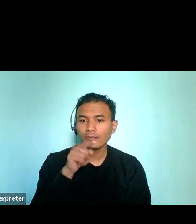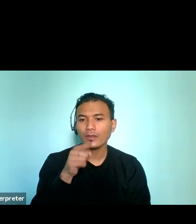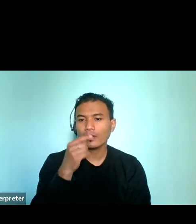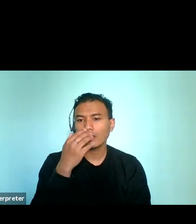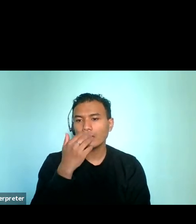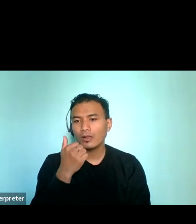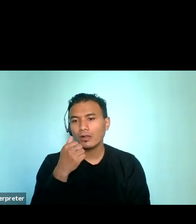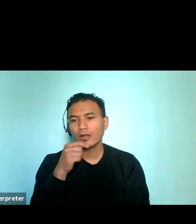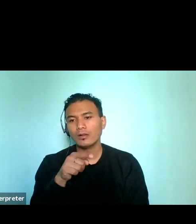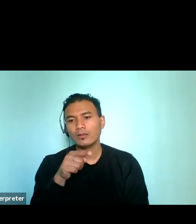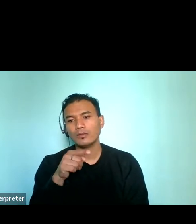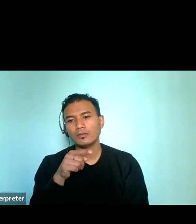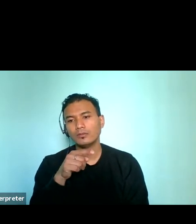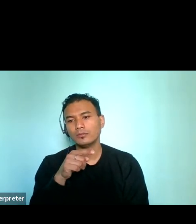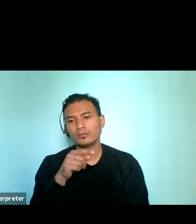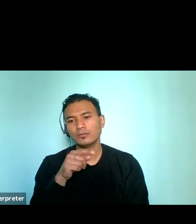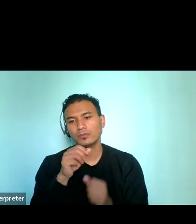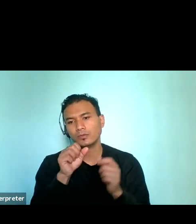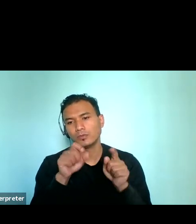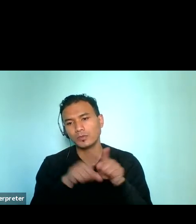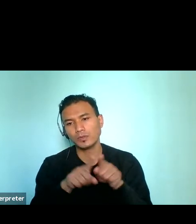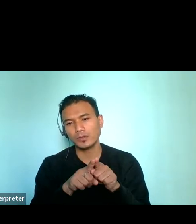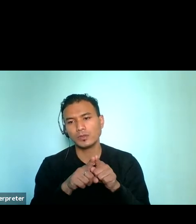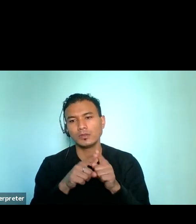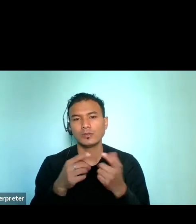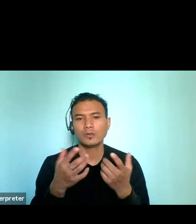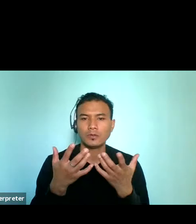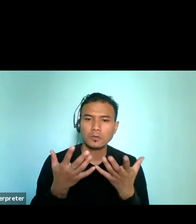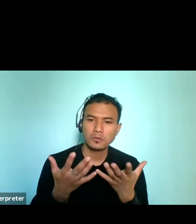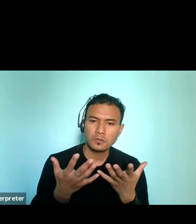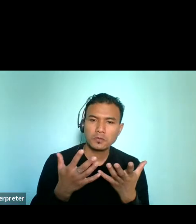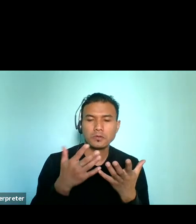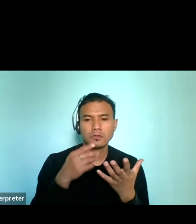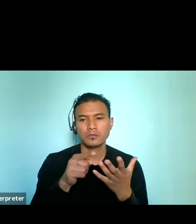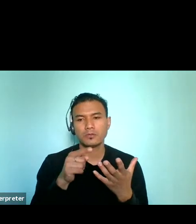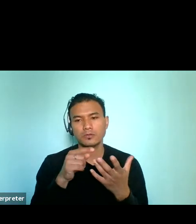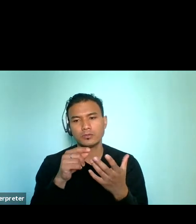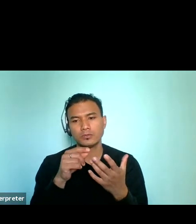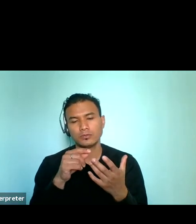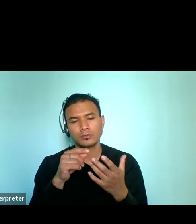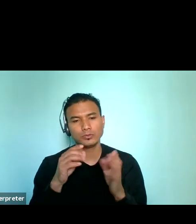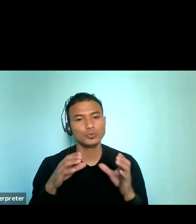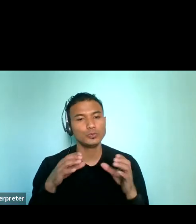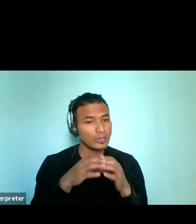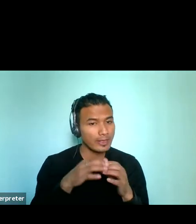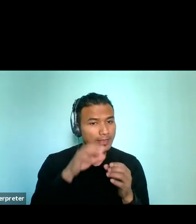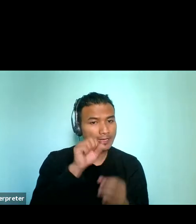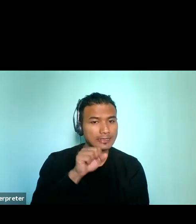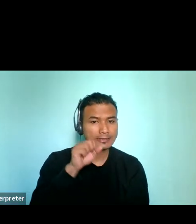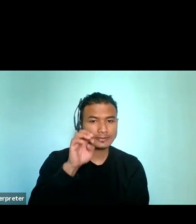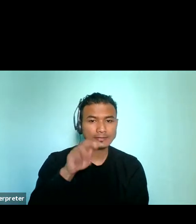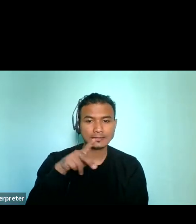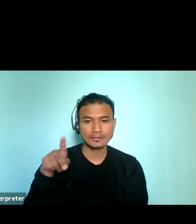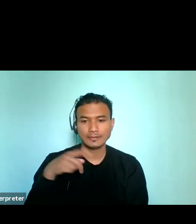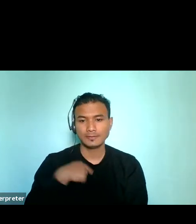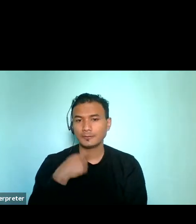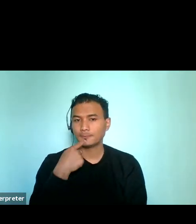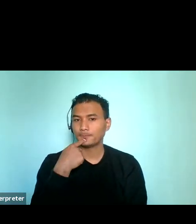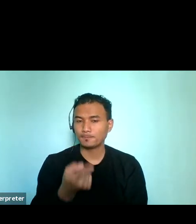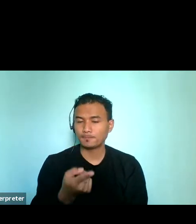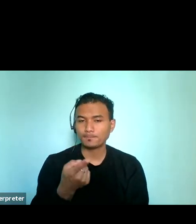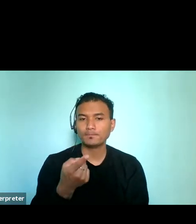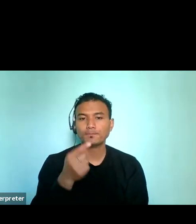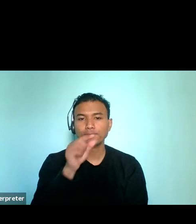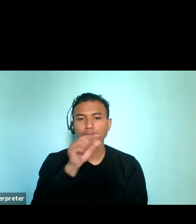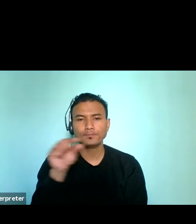Bagaimana kemudian saya akan coba menjelaskan terlebih dahulu bagaimana masalah agraria yang dihadapi oleh petani di Indonesia.